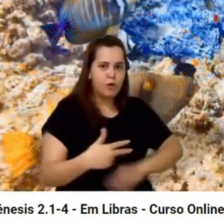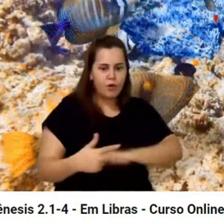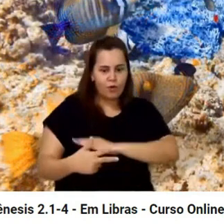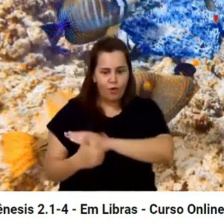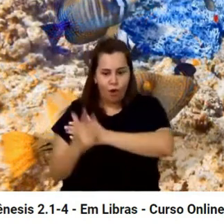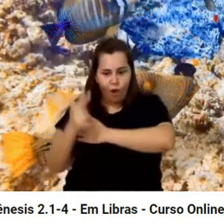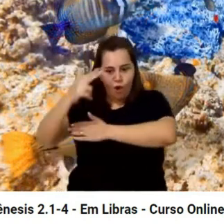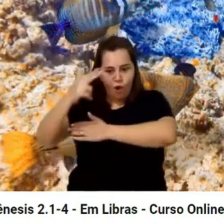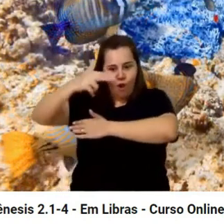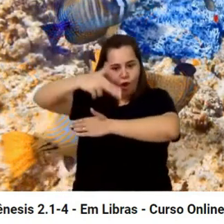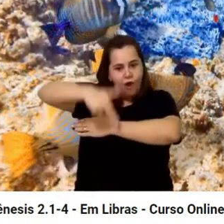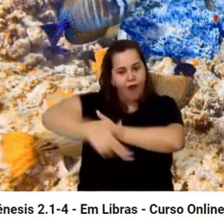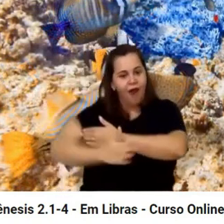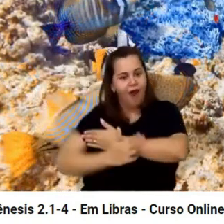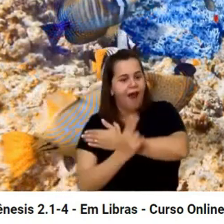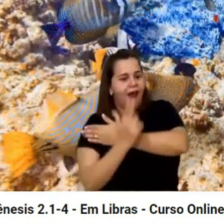os